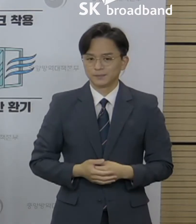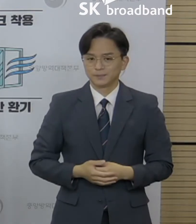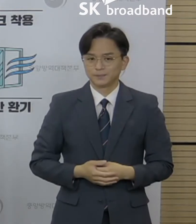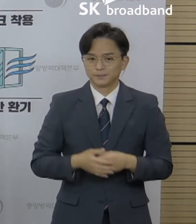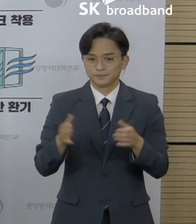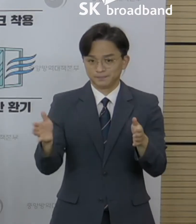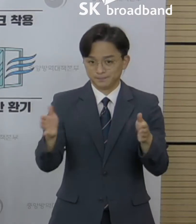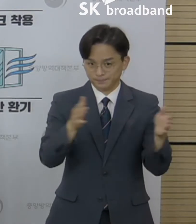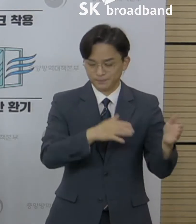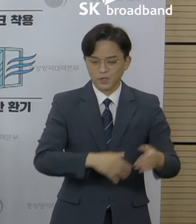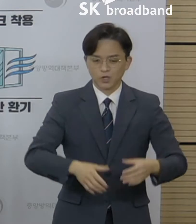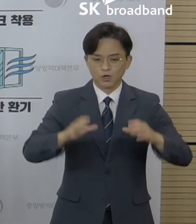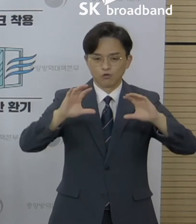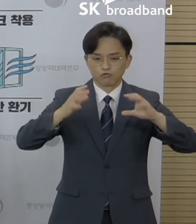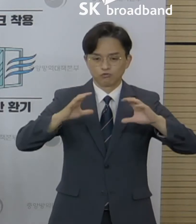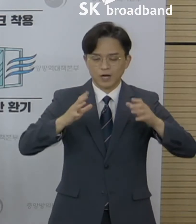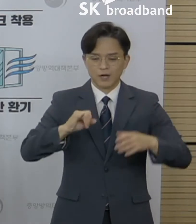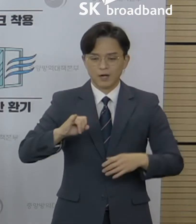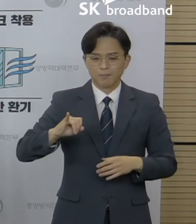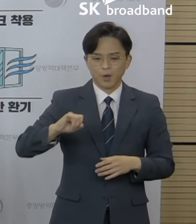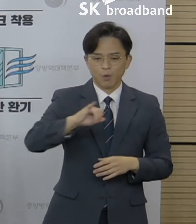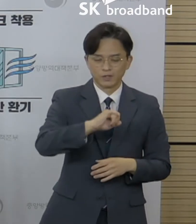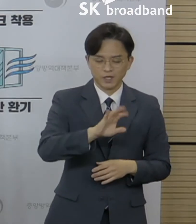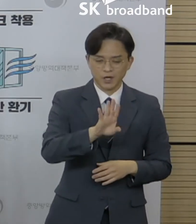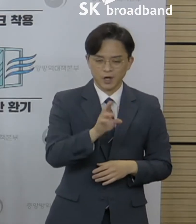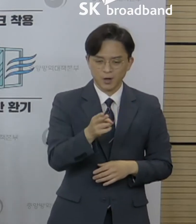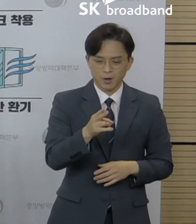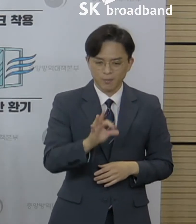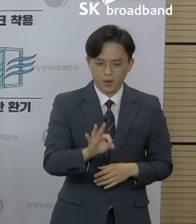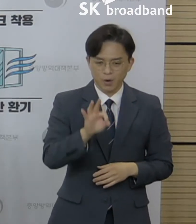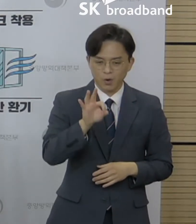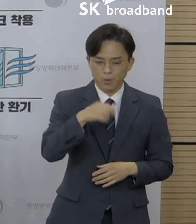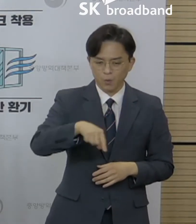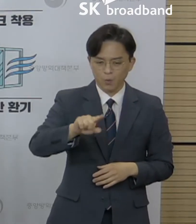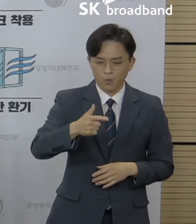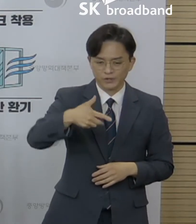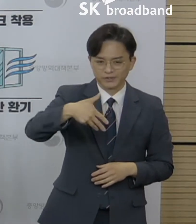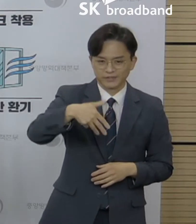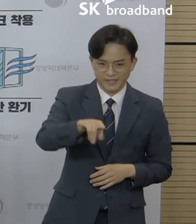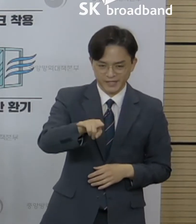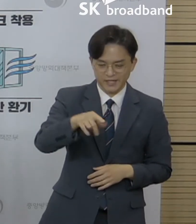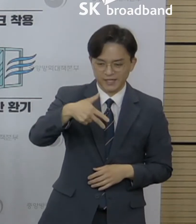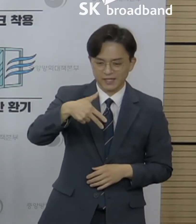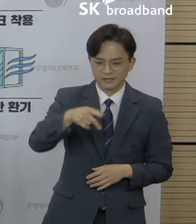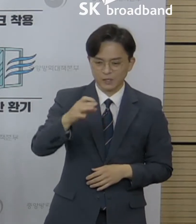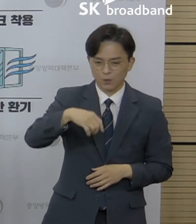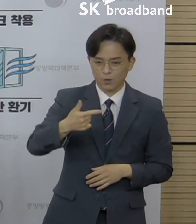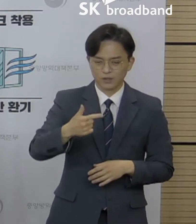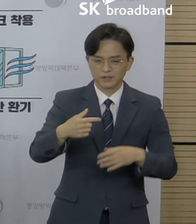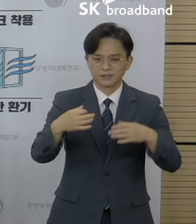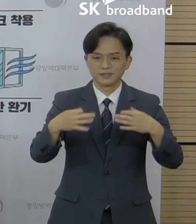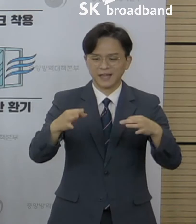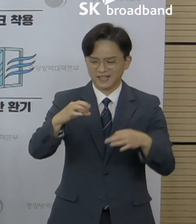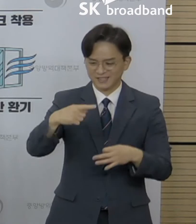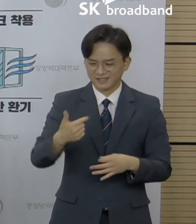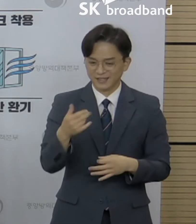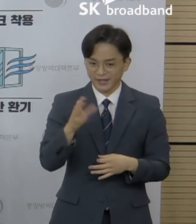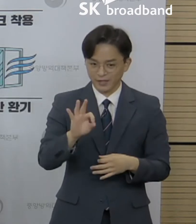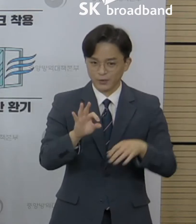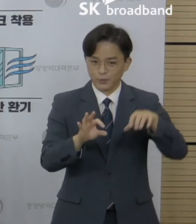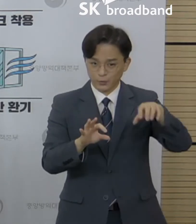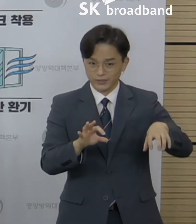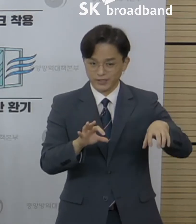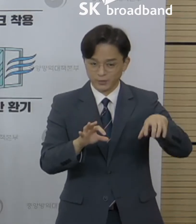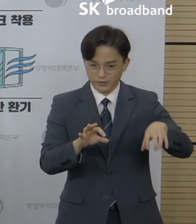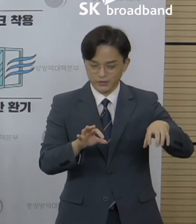다음으로 국가병원체 자원은행에서는 코로나19 바이러스 중 주요 변이 균주를 총 55개